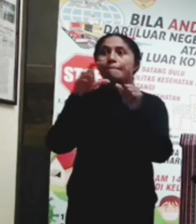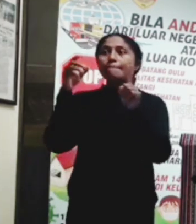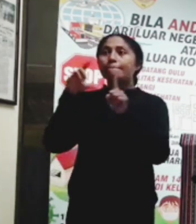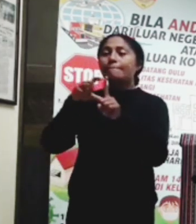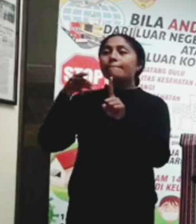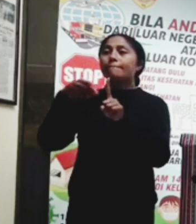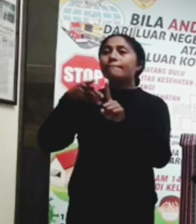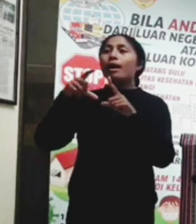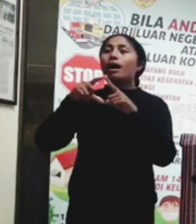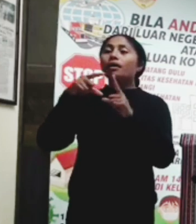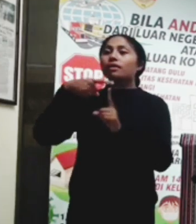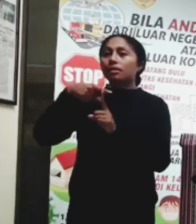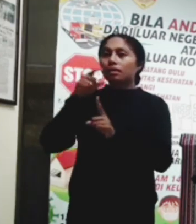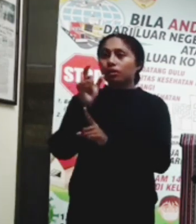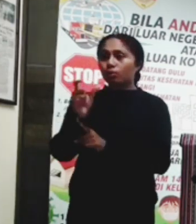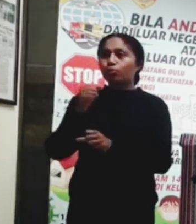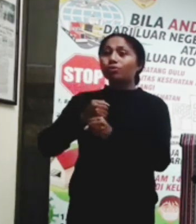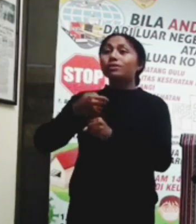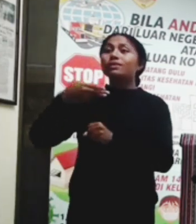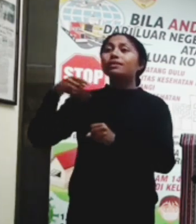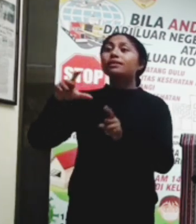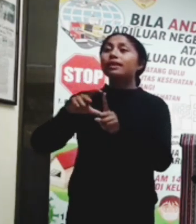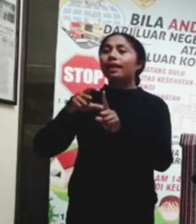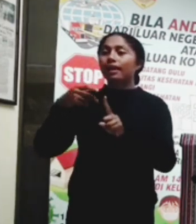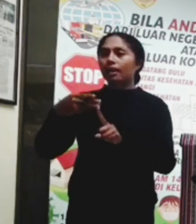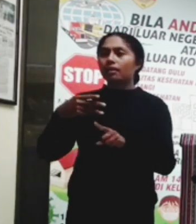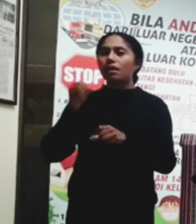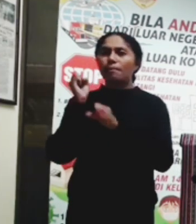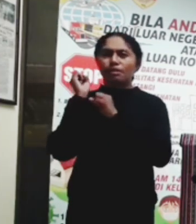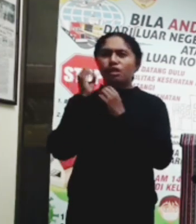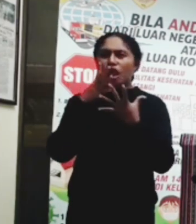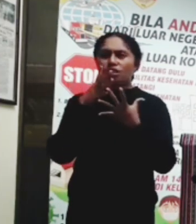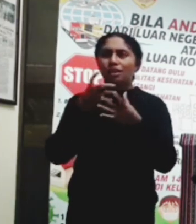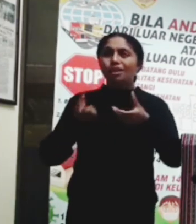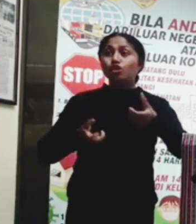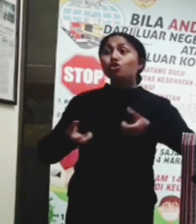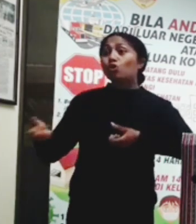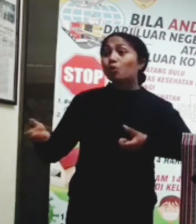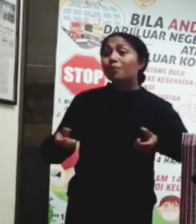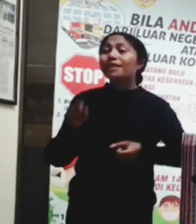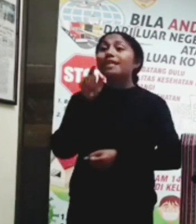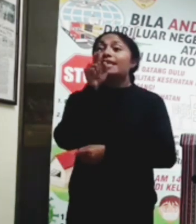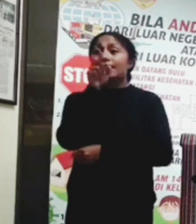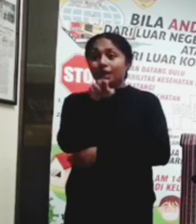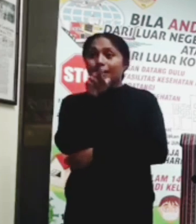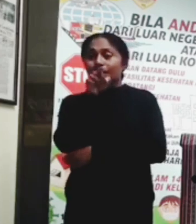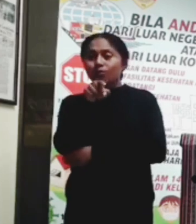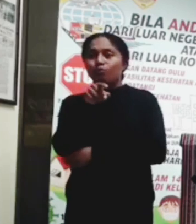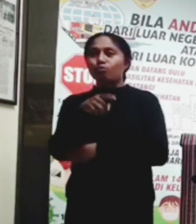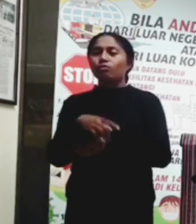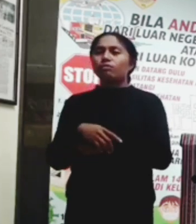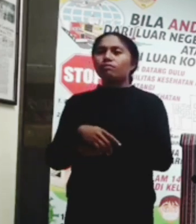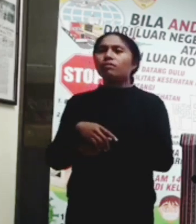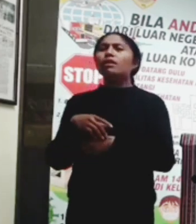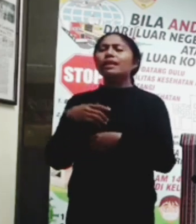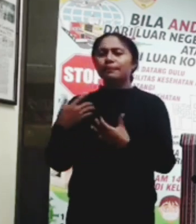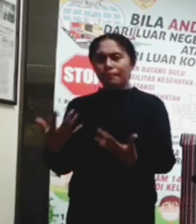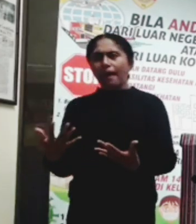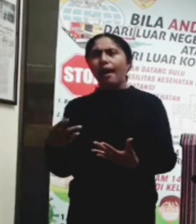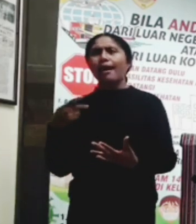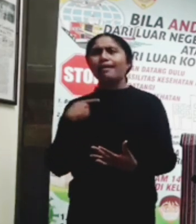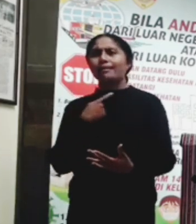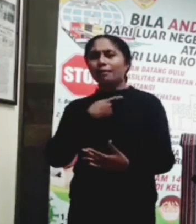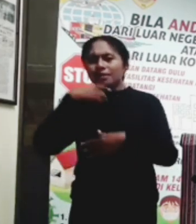Gede dengan penjelasan driver tersebut maka kita masih